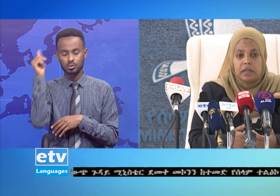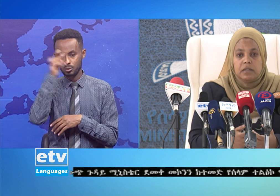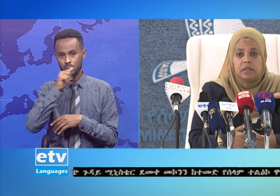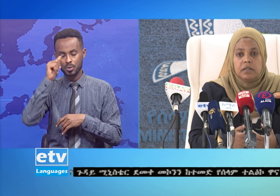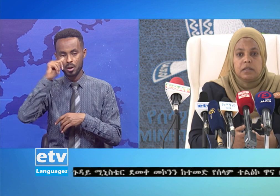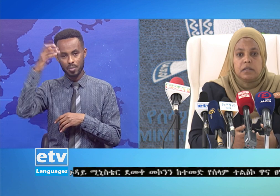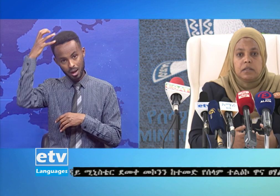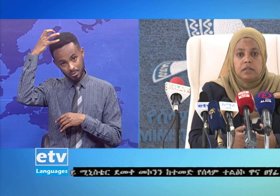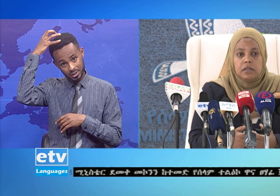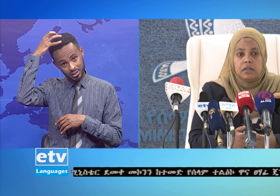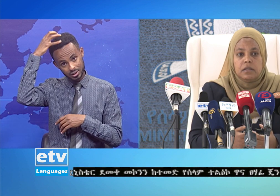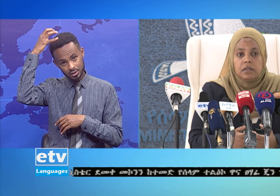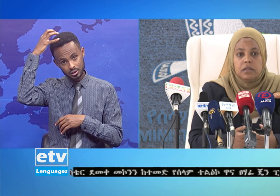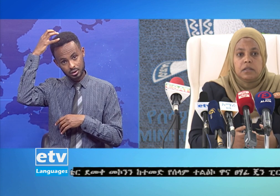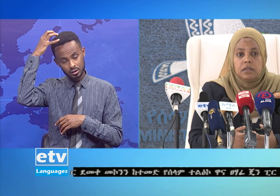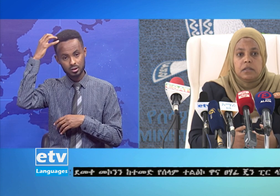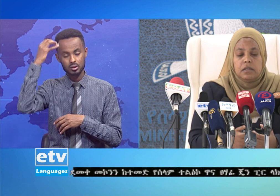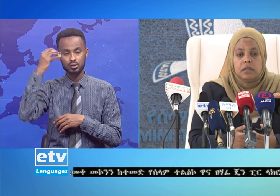የኢትዮጵያ መንግስት